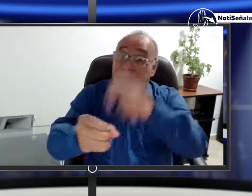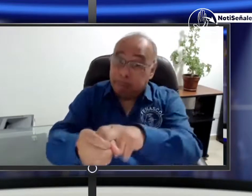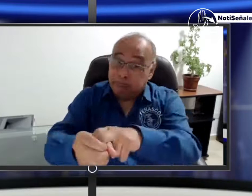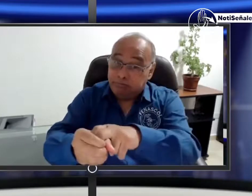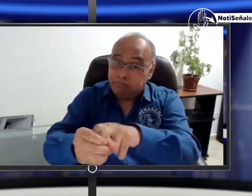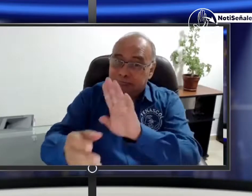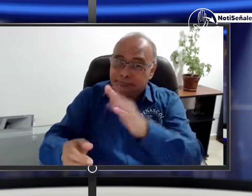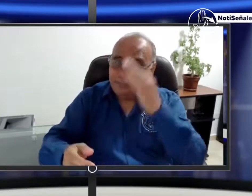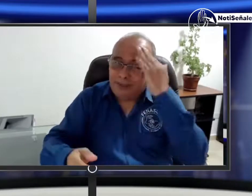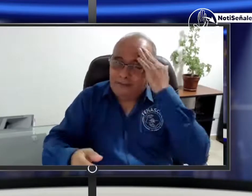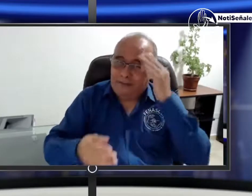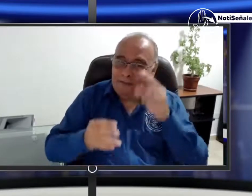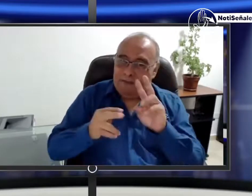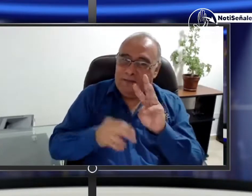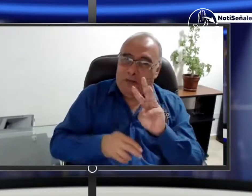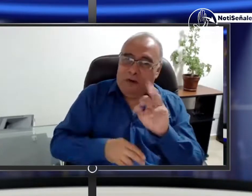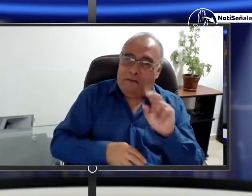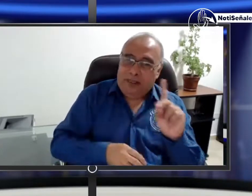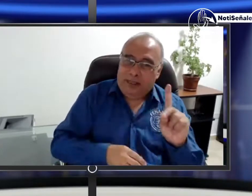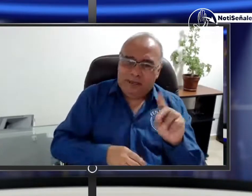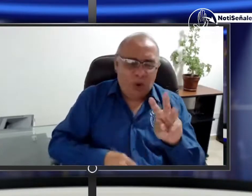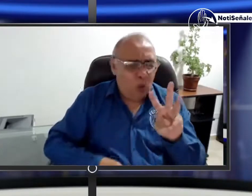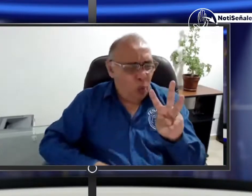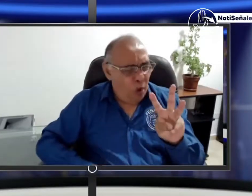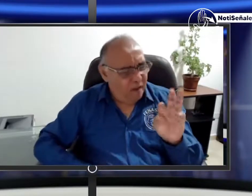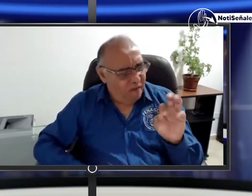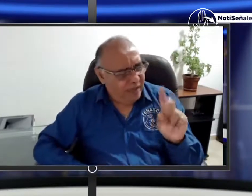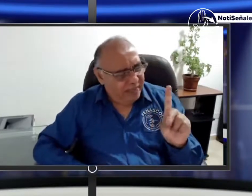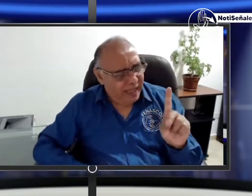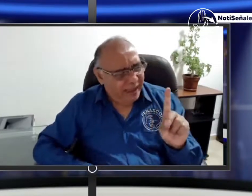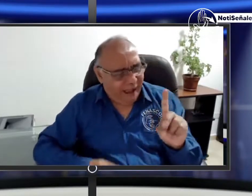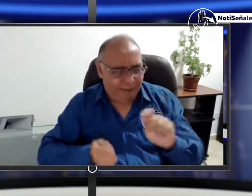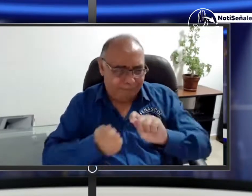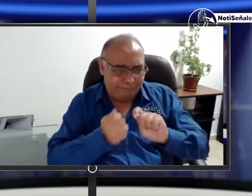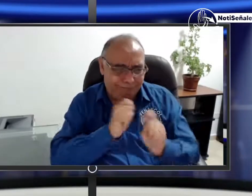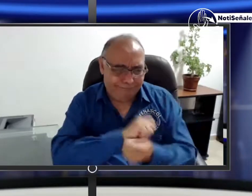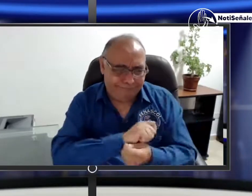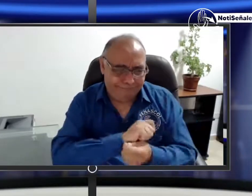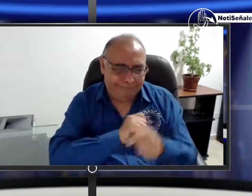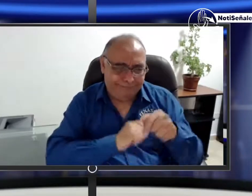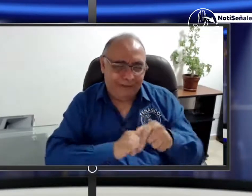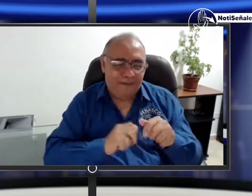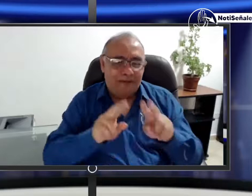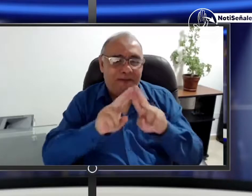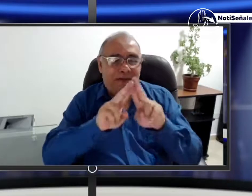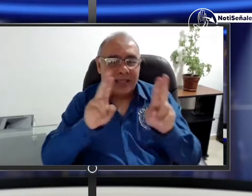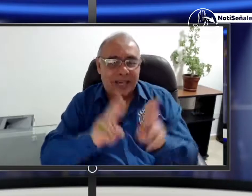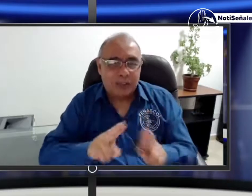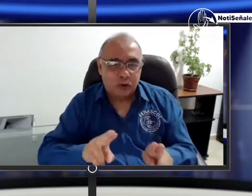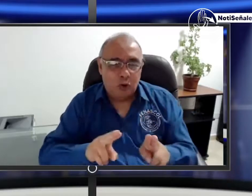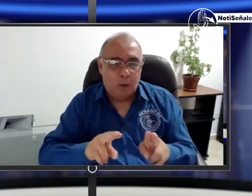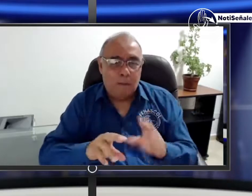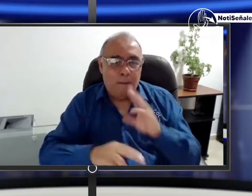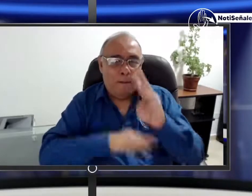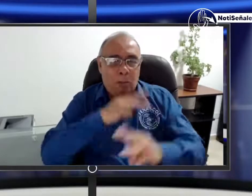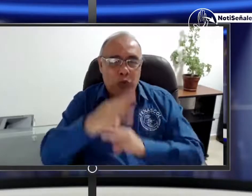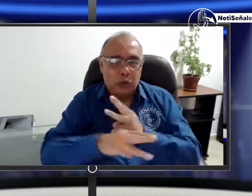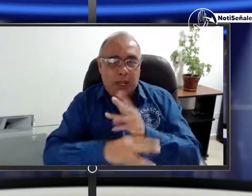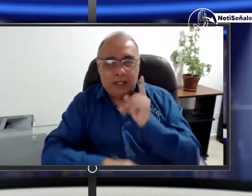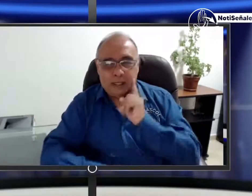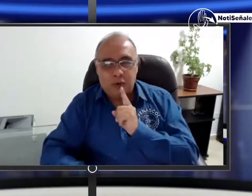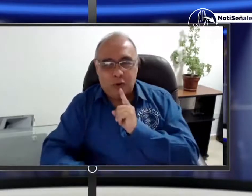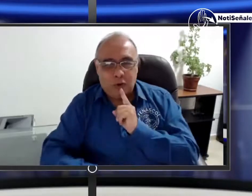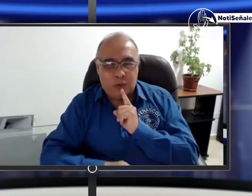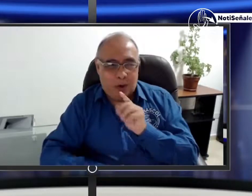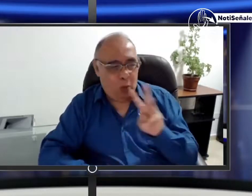fines col sabemos que está federada a la w es la